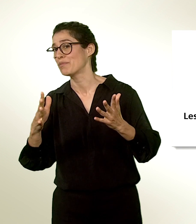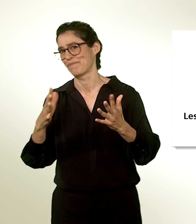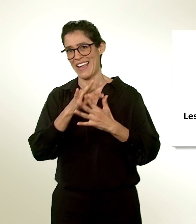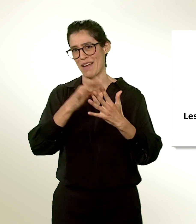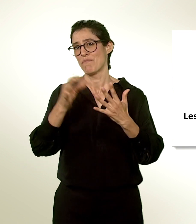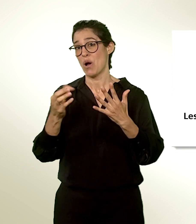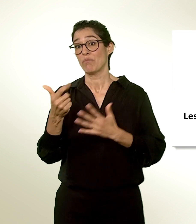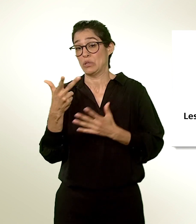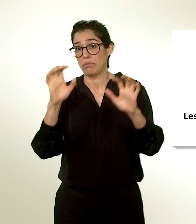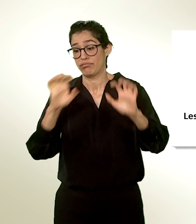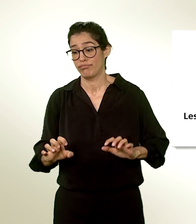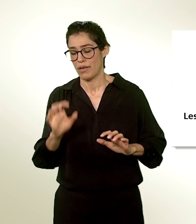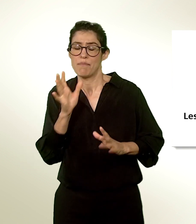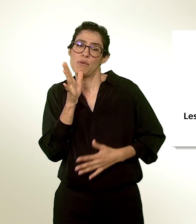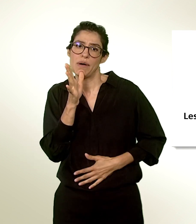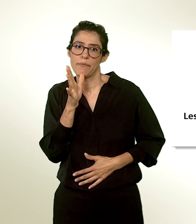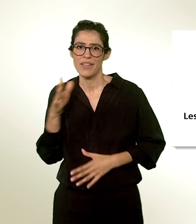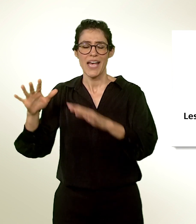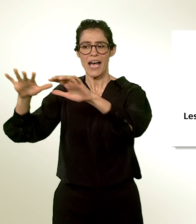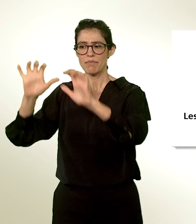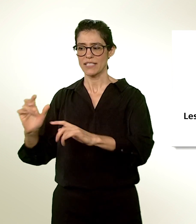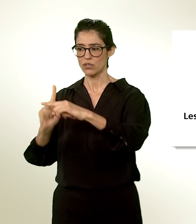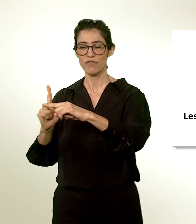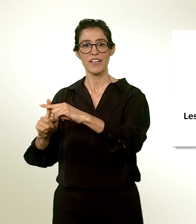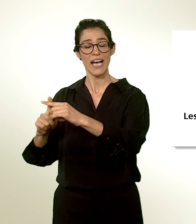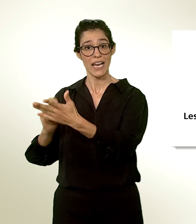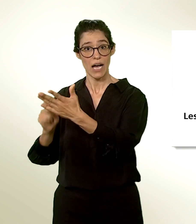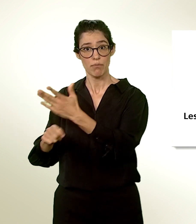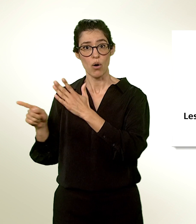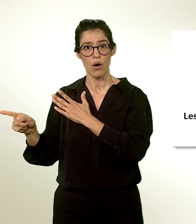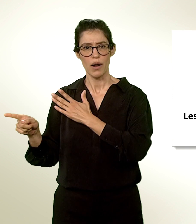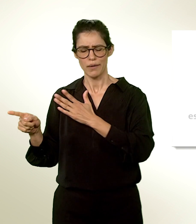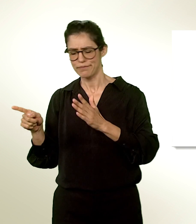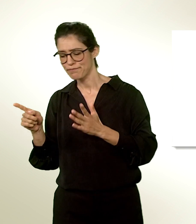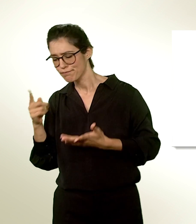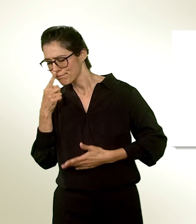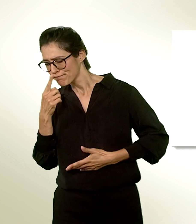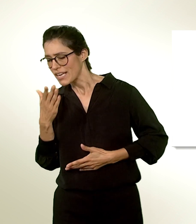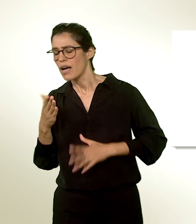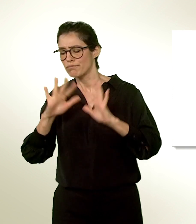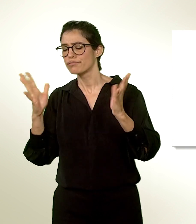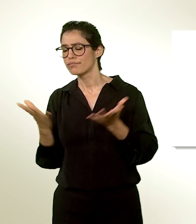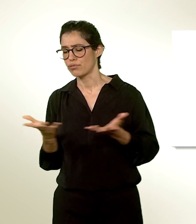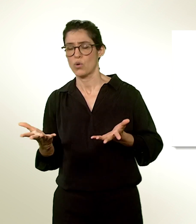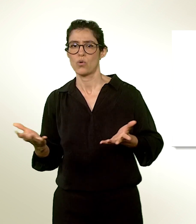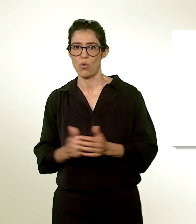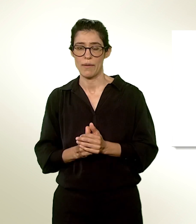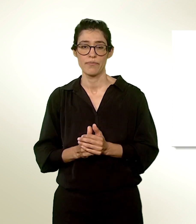L'administration fédérale des contributions a procédé à l'estimation suivante sur la base des données disponibles. L'année de la mise en œuvre de la réforme, les recettes